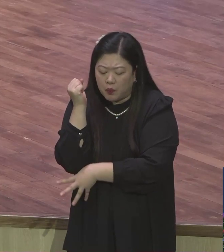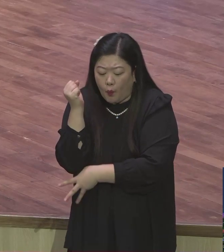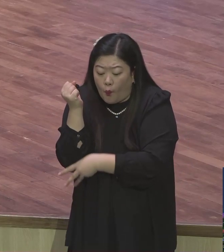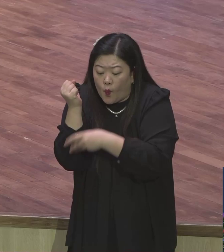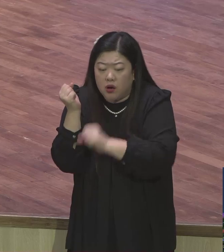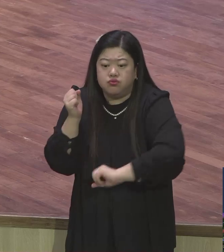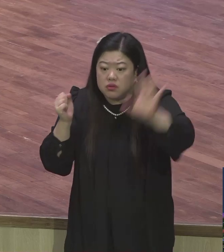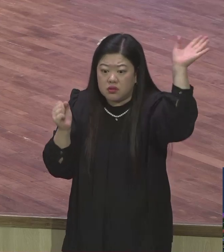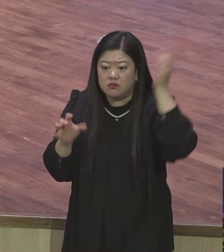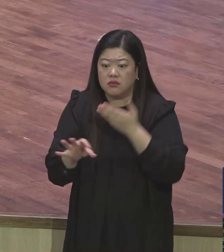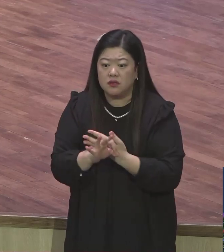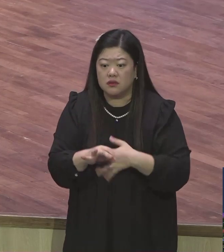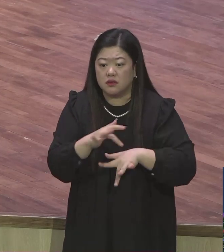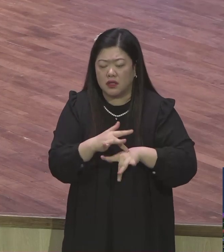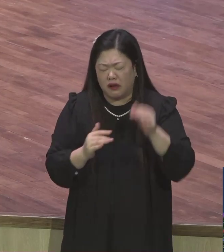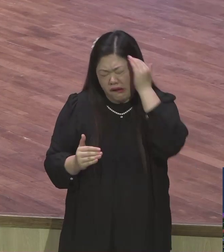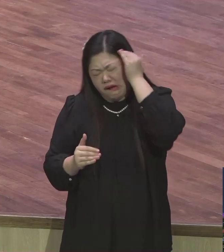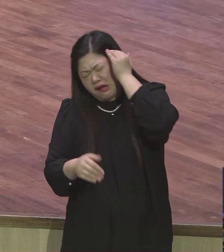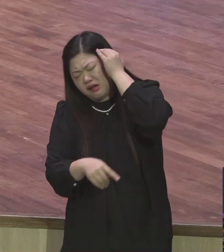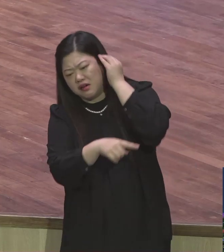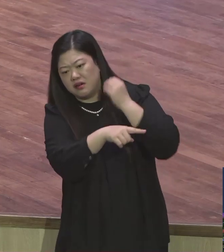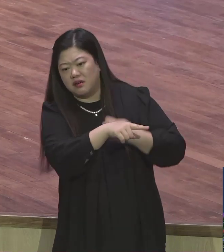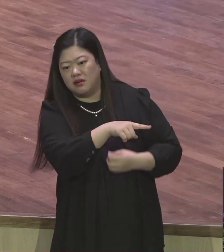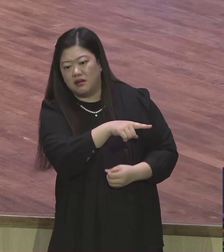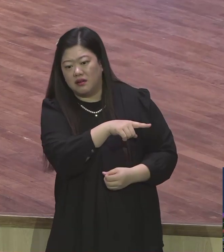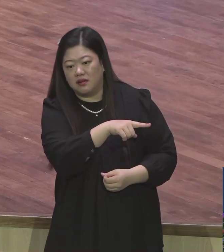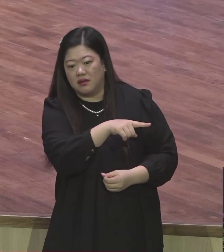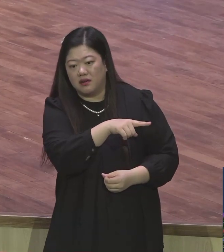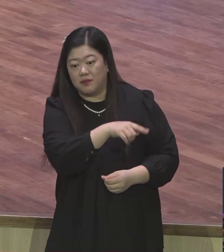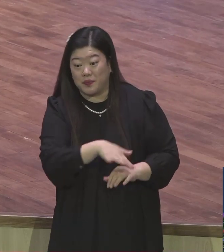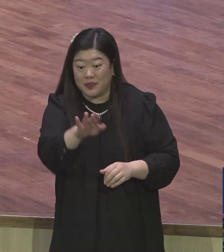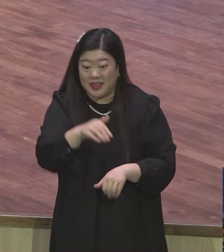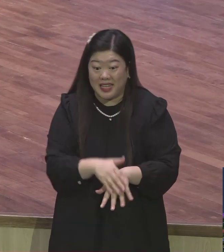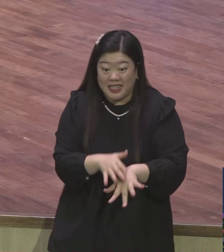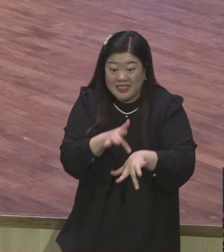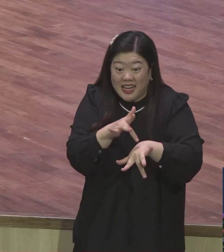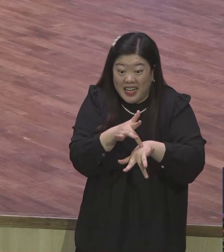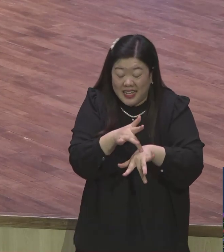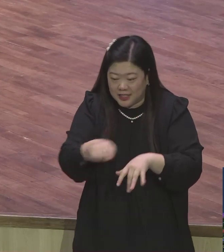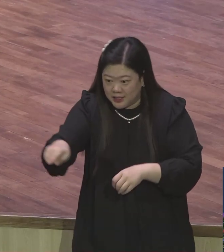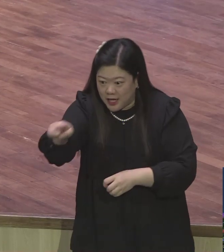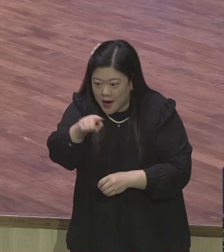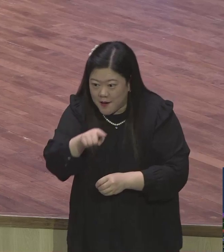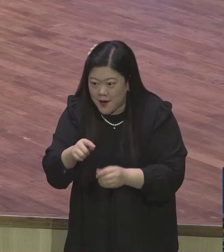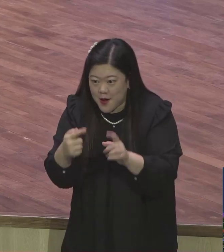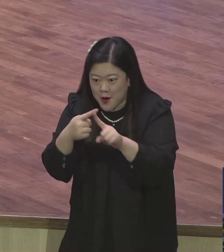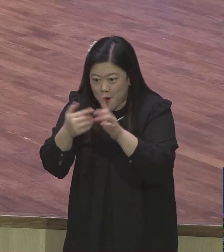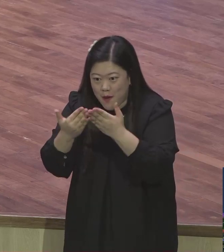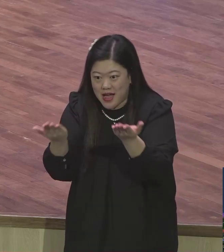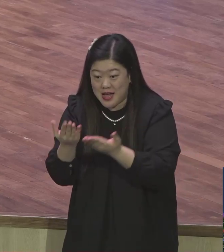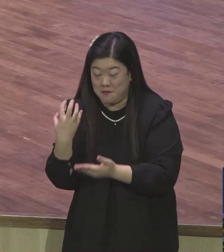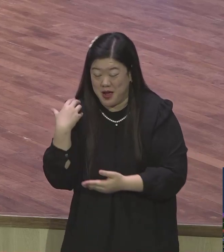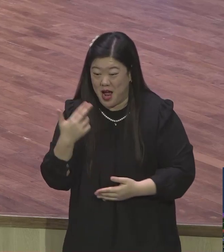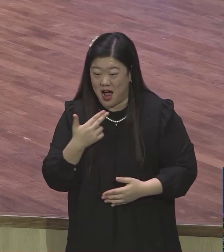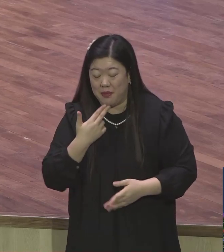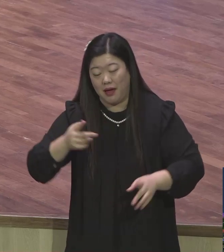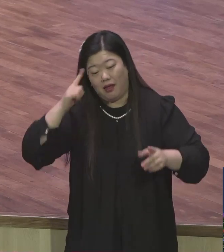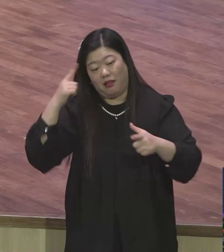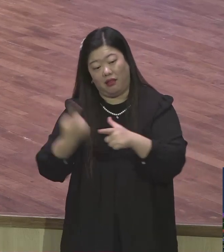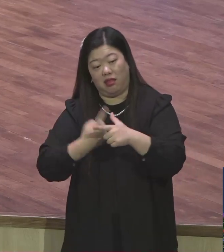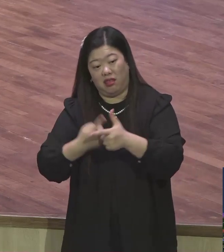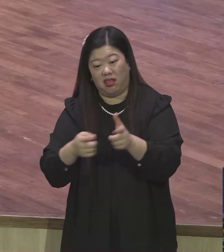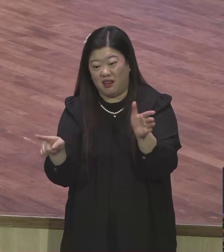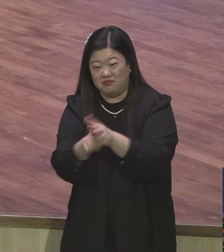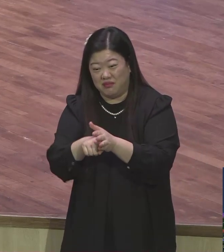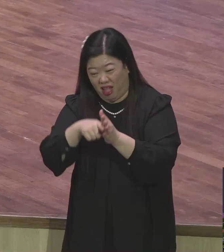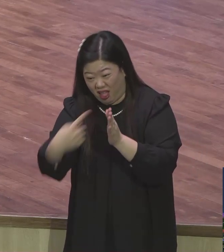사단이 공격을 해요. 아무것도 안 하면 공격 안 하지요. 왜 공격합니까? 교회를 아무것도 안 하는데. 아무것도 안 하는 사람 아무